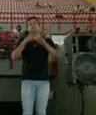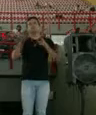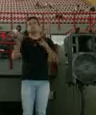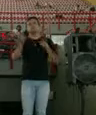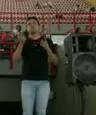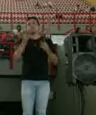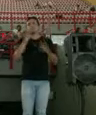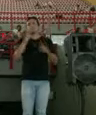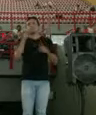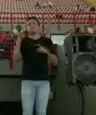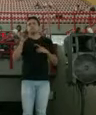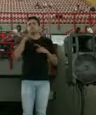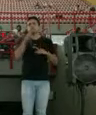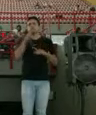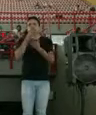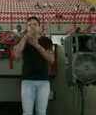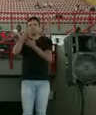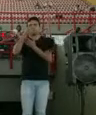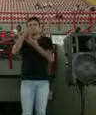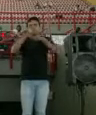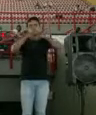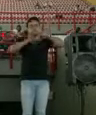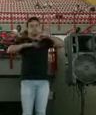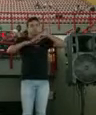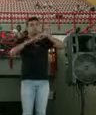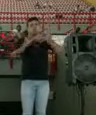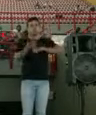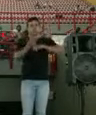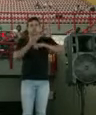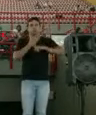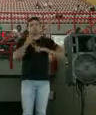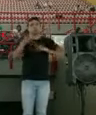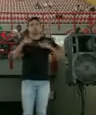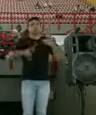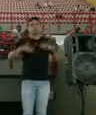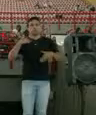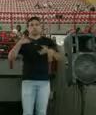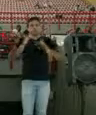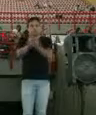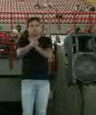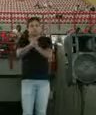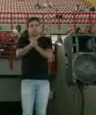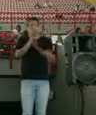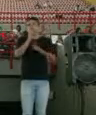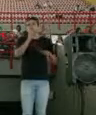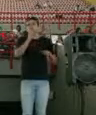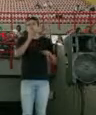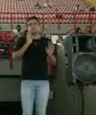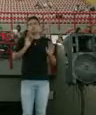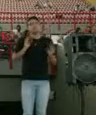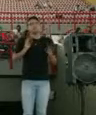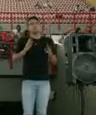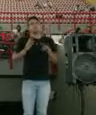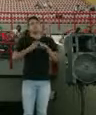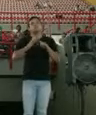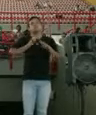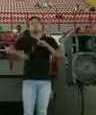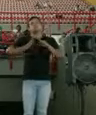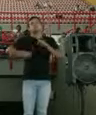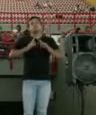diurético, ele traz benefício para o atleta? Não. E por que